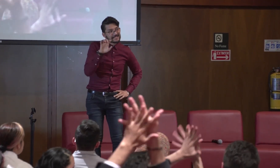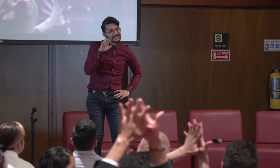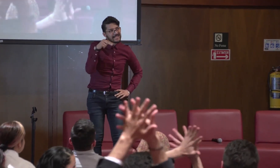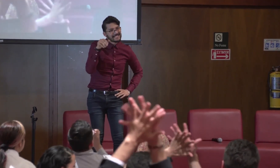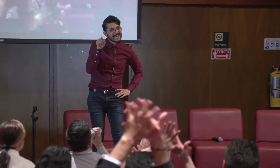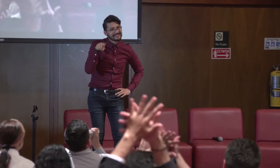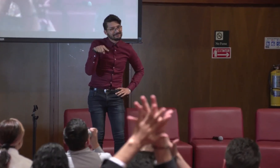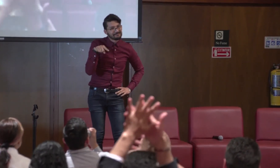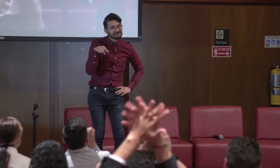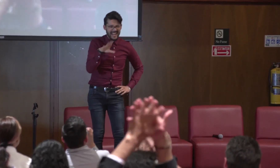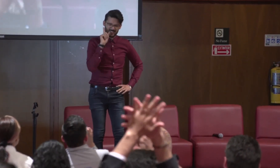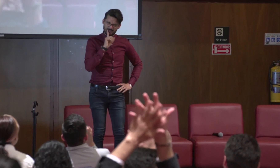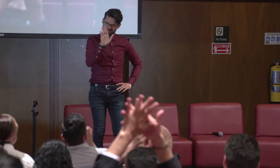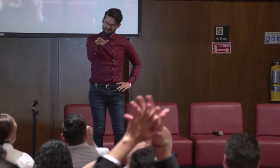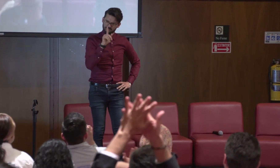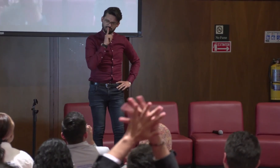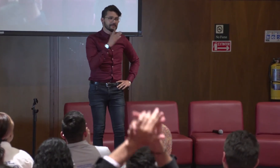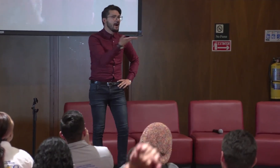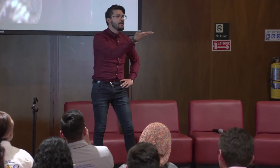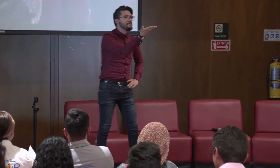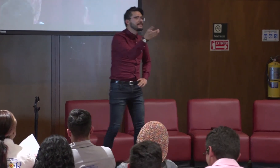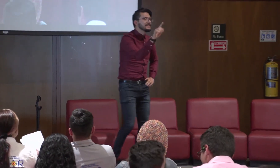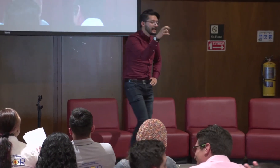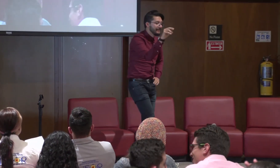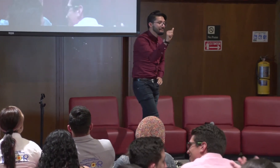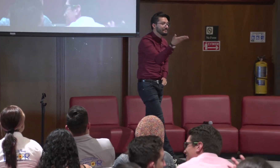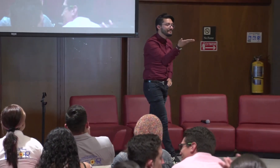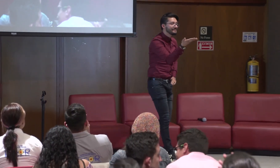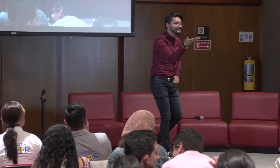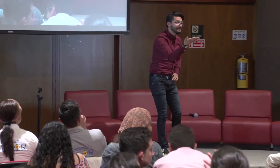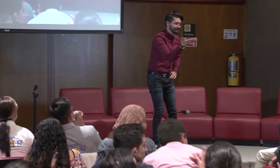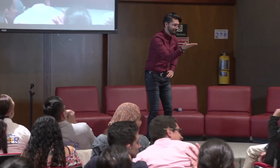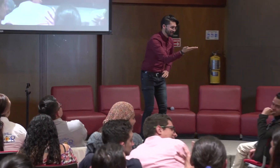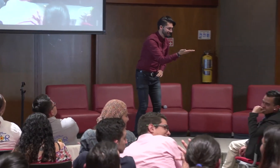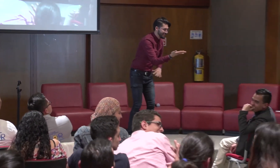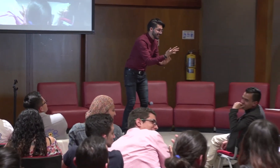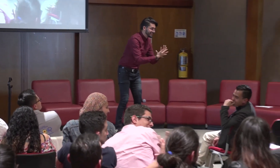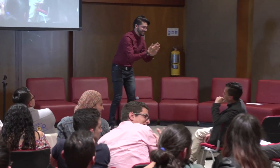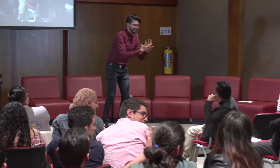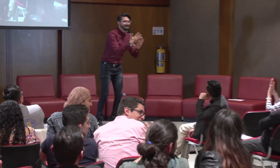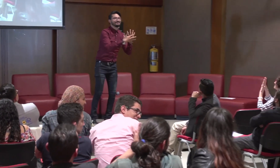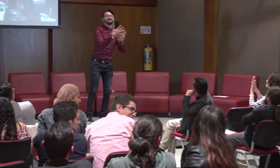algo en la mente. ¿Cómo era la seña para señas? Bueno, le pido al intérprete que ya no interprete.